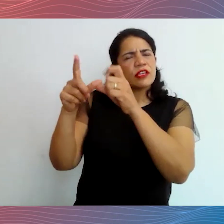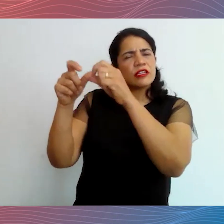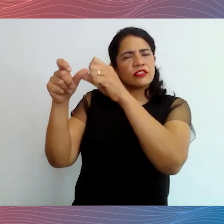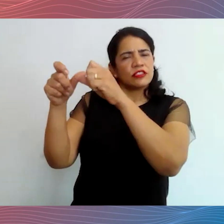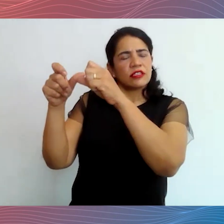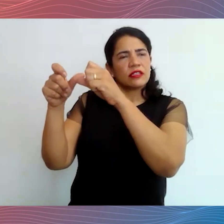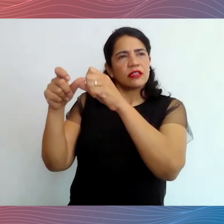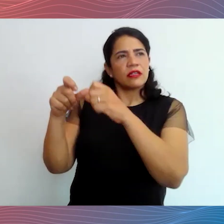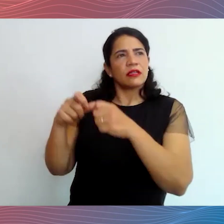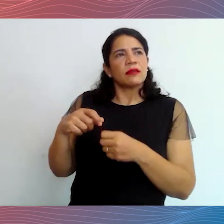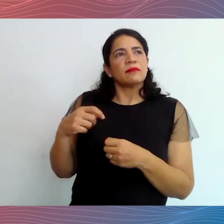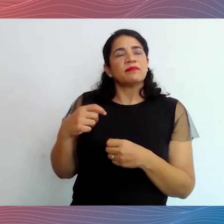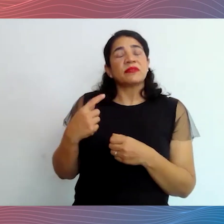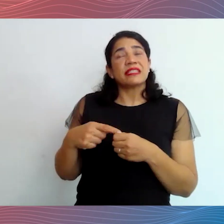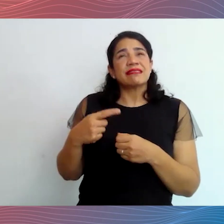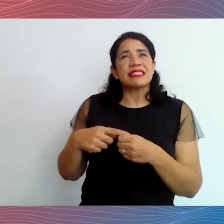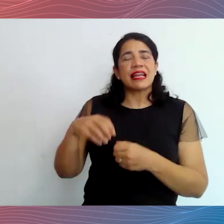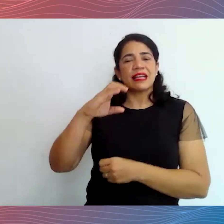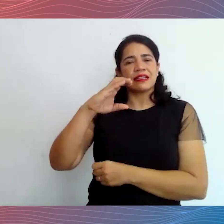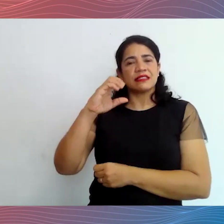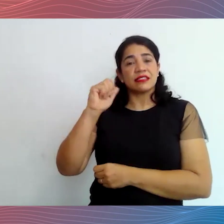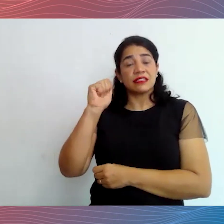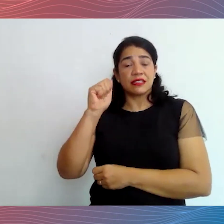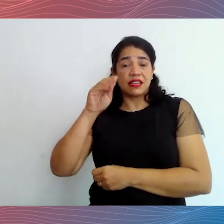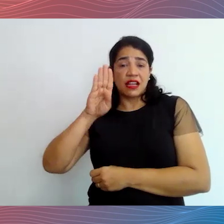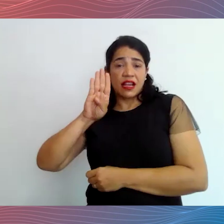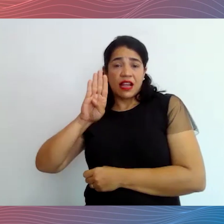Eles já vão em dezembro ainda.